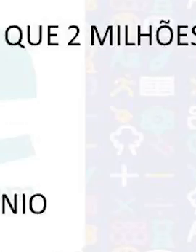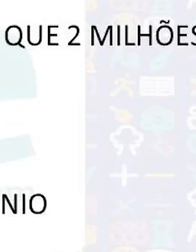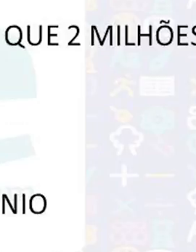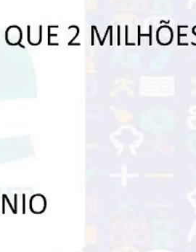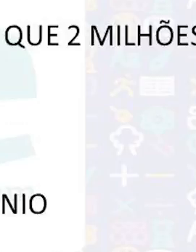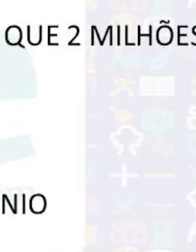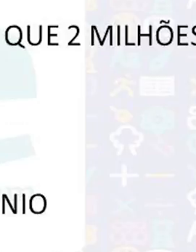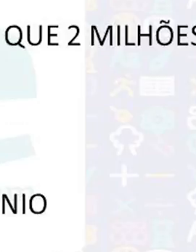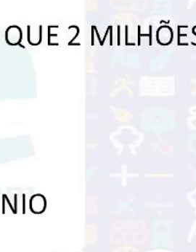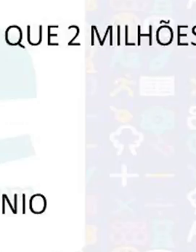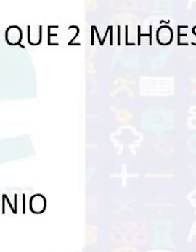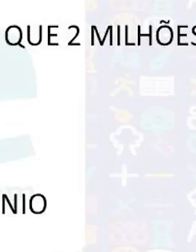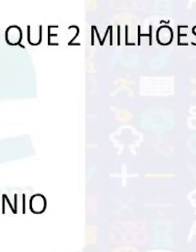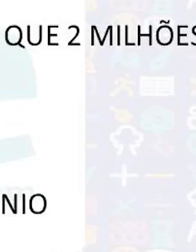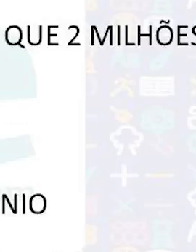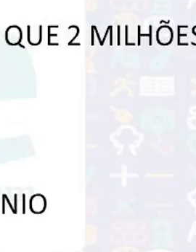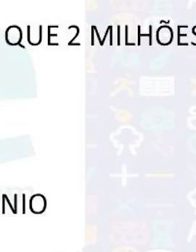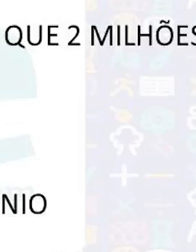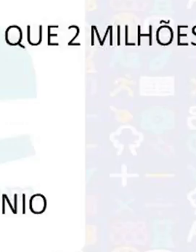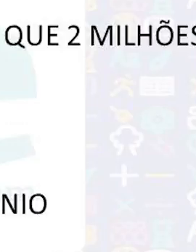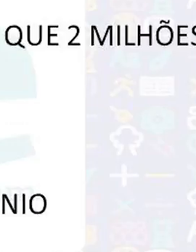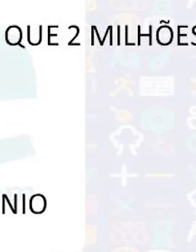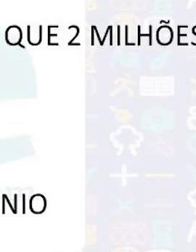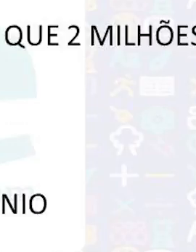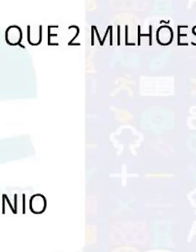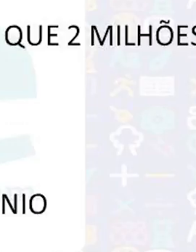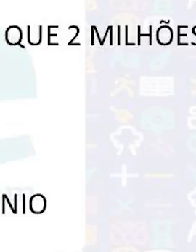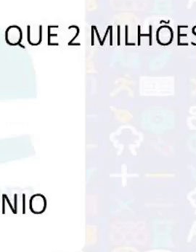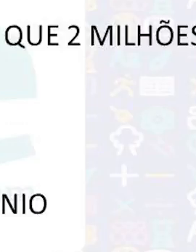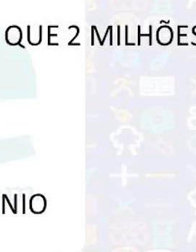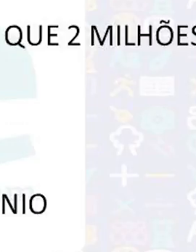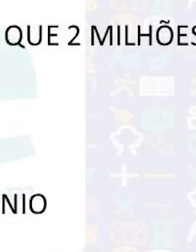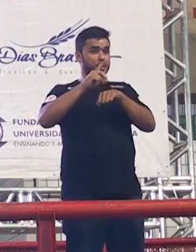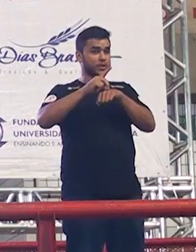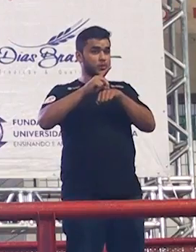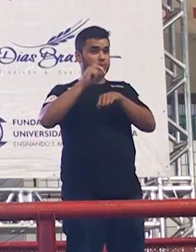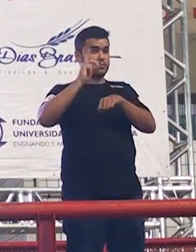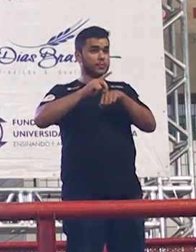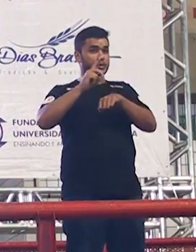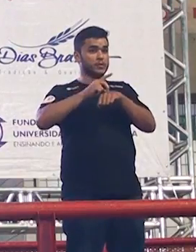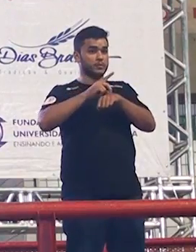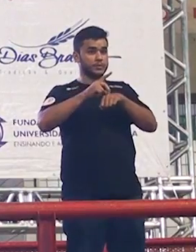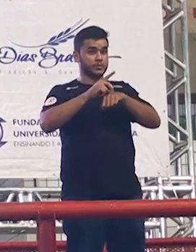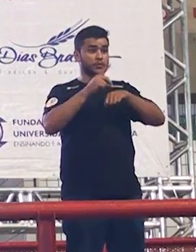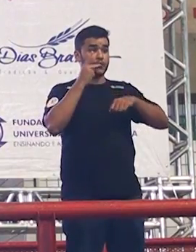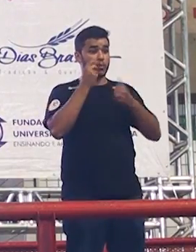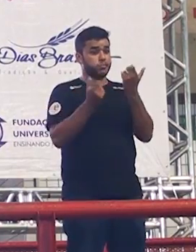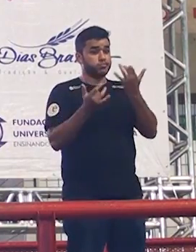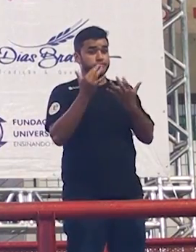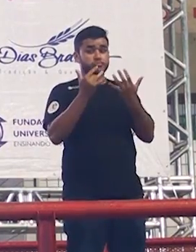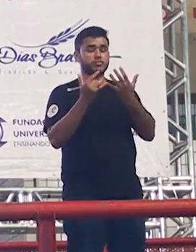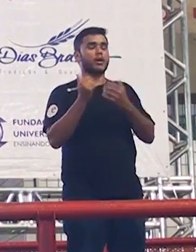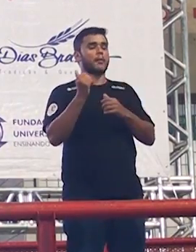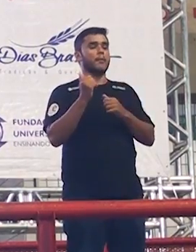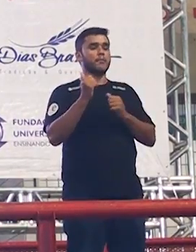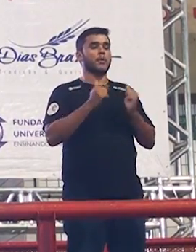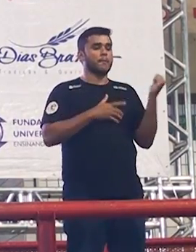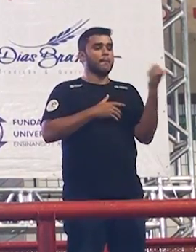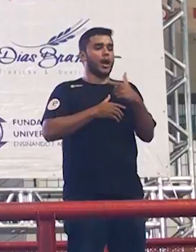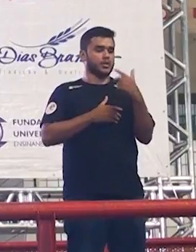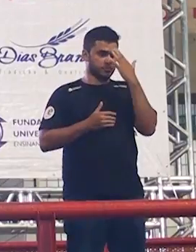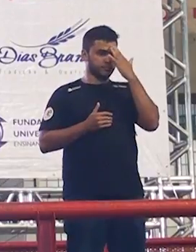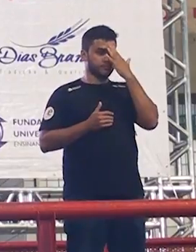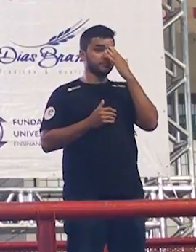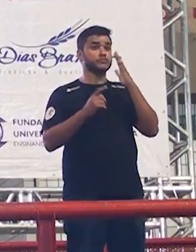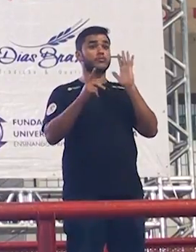proporção. Outra curiosidade, 16% da energia mundial vem do urânio, vem da energia